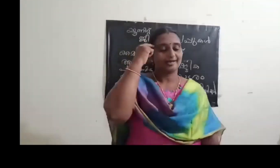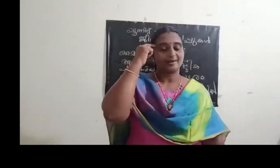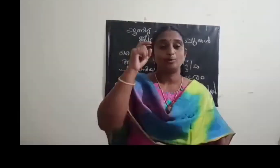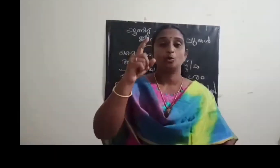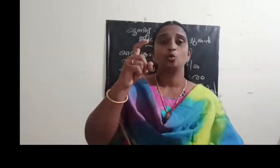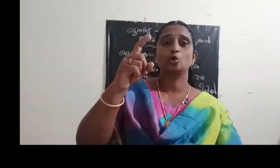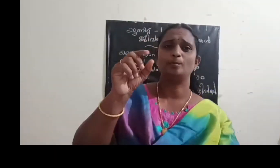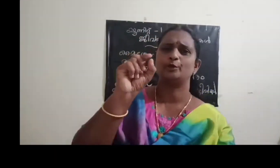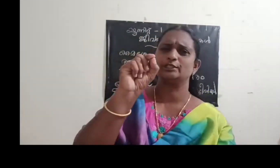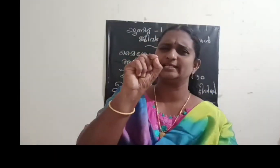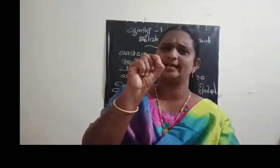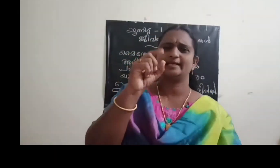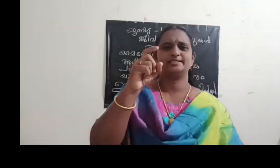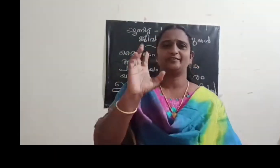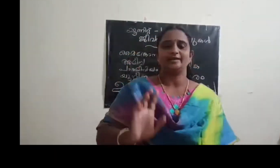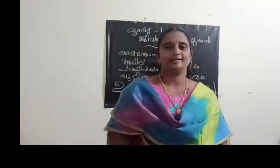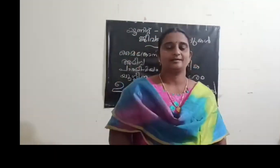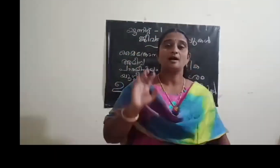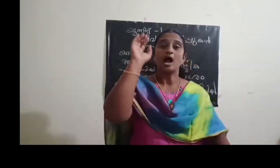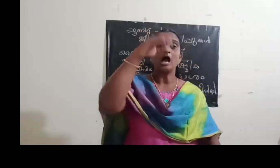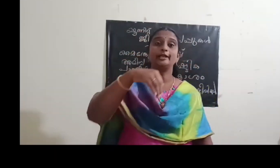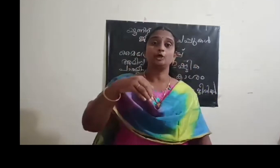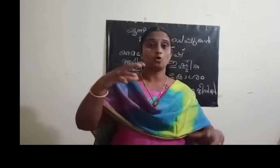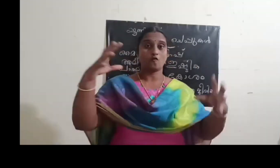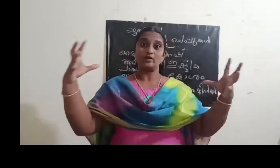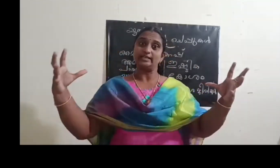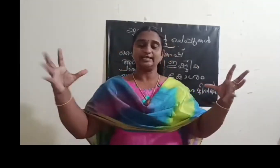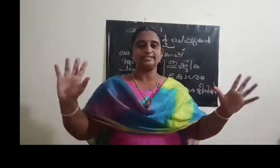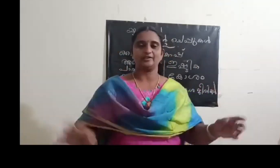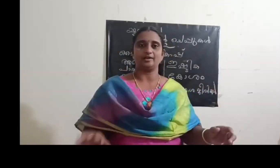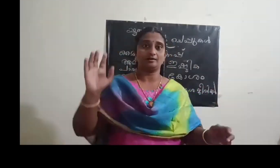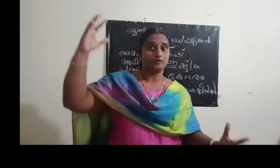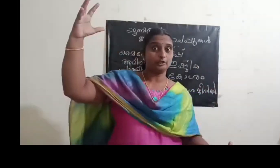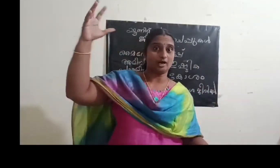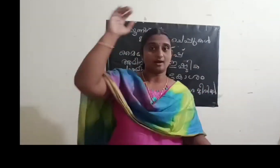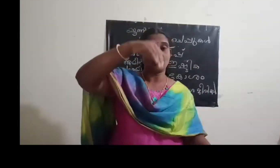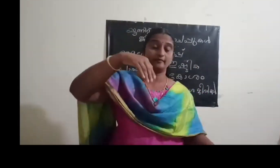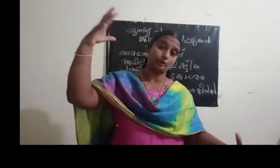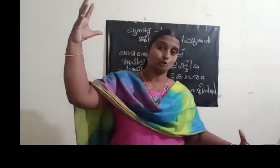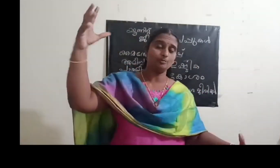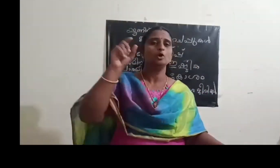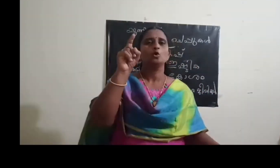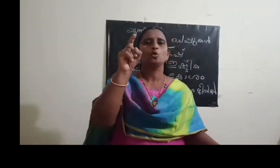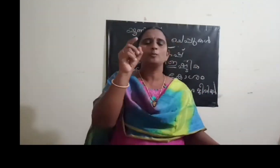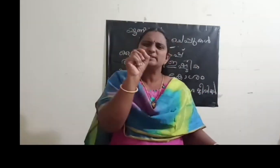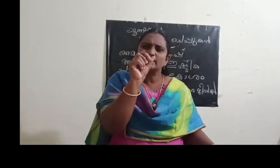നിങ്ങൾക്കറിയാം ഉറുമ്പ് ഒരു ചെറിയ ജീവിയാണ് ആനയോ വലിയ ജീവിയാണ് വലുതാണ് ആന വലുതും ഉറുമ്പ്